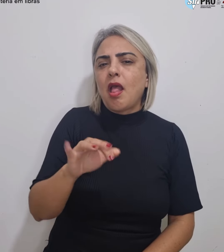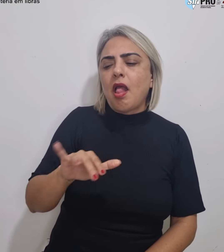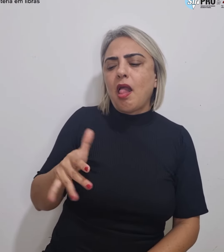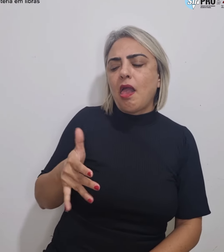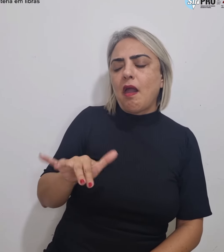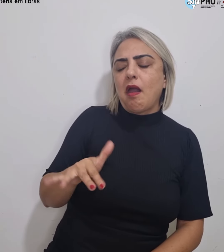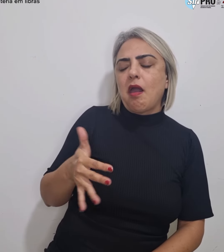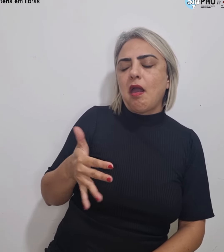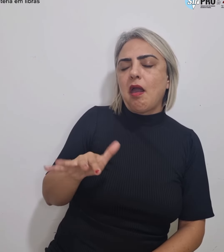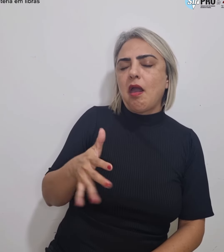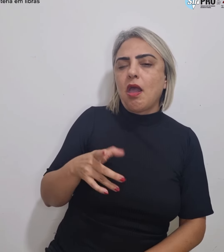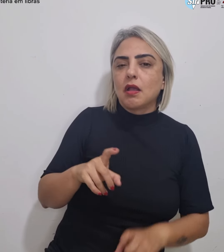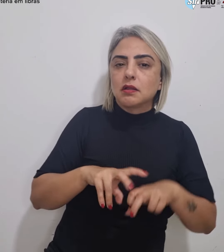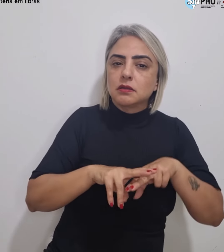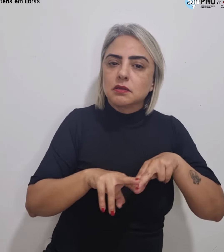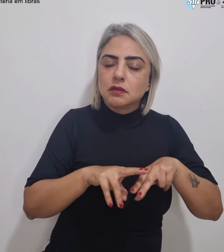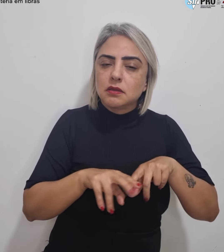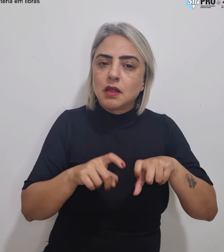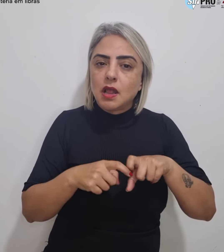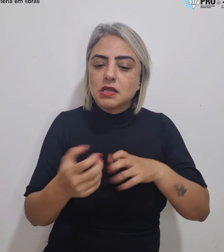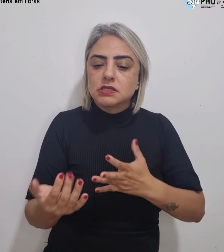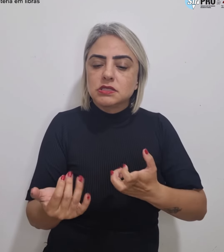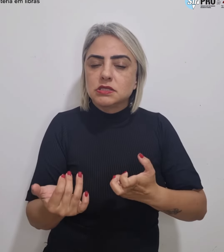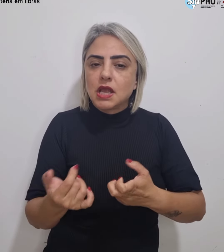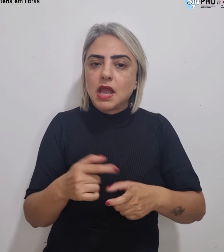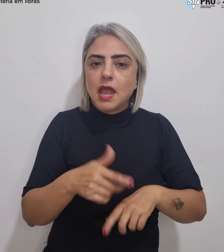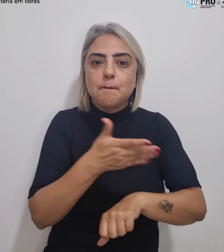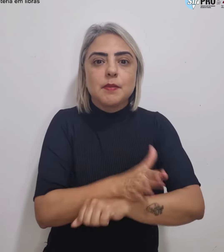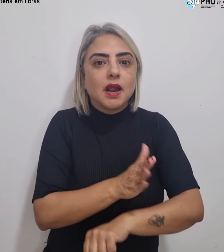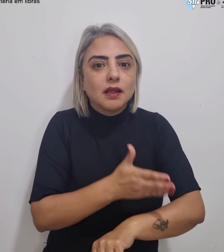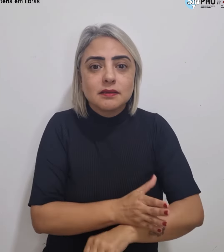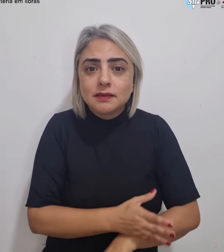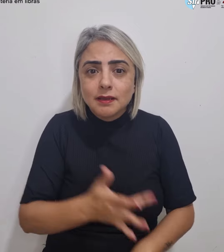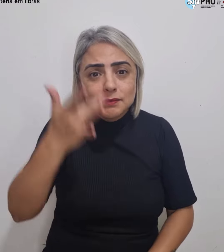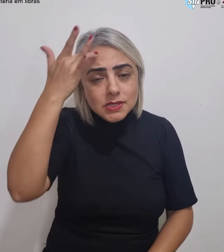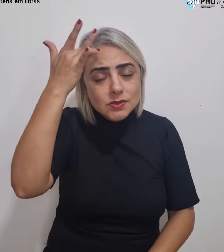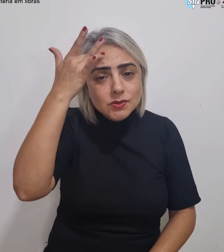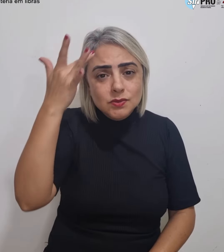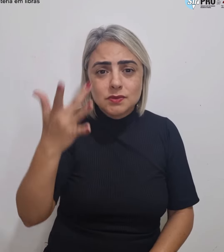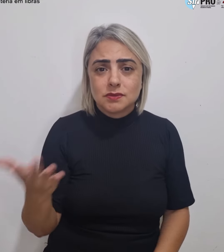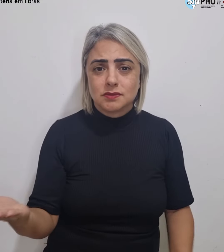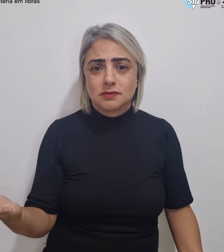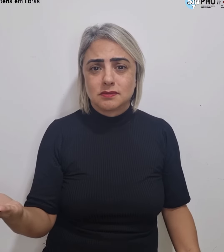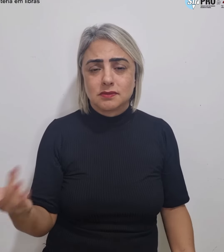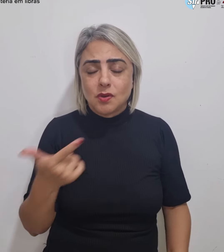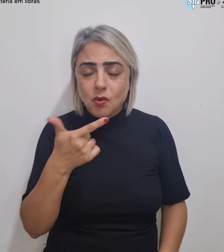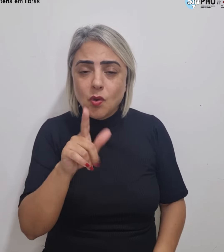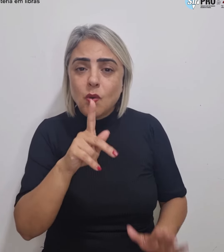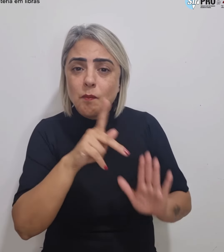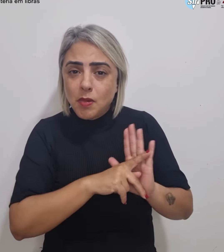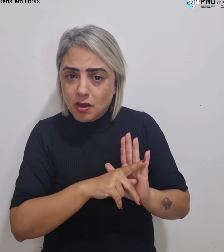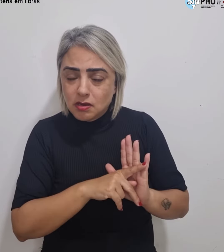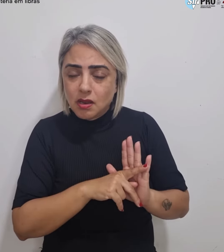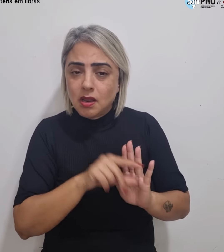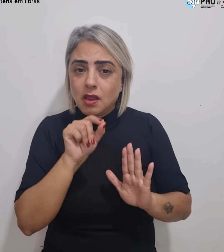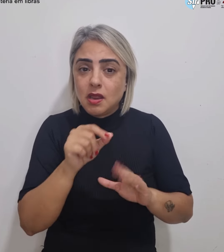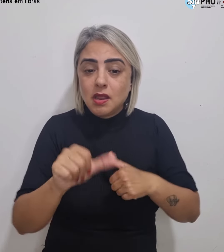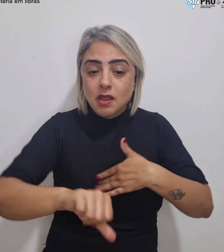sexualização precoce nas escolas é uma prática. Outro projeto que criminaliza os